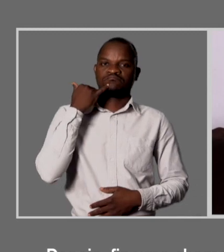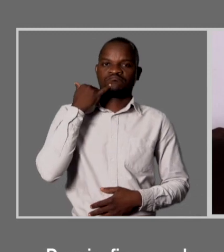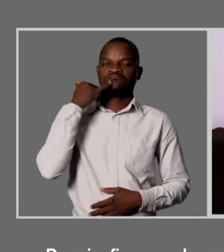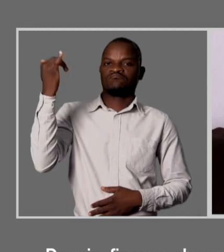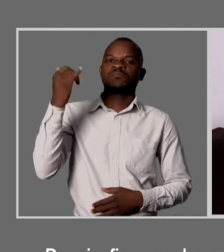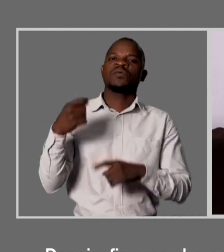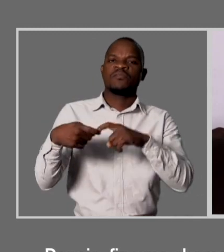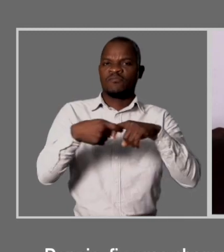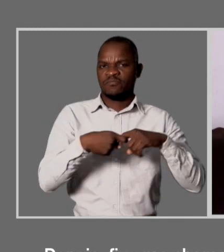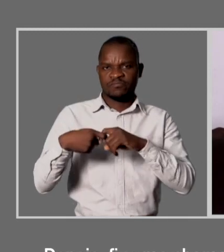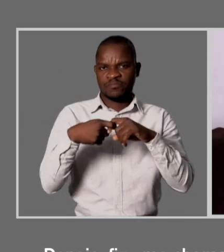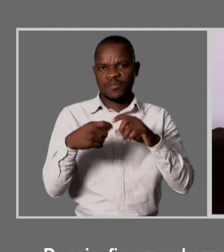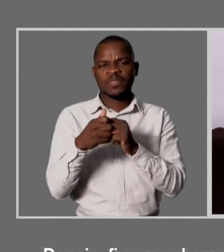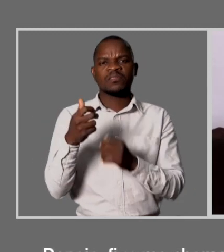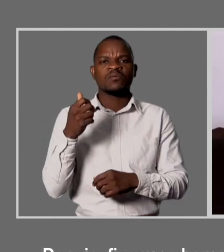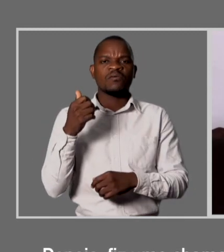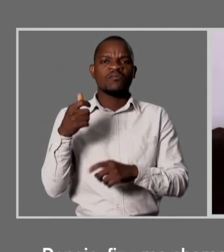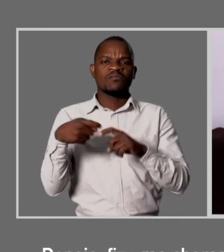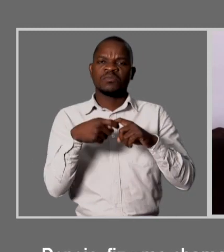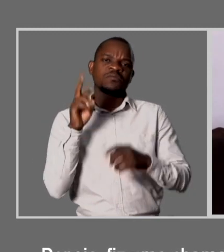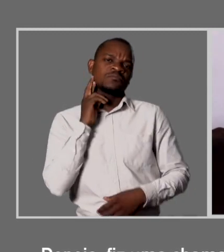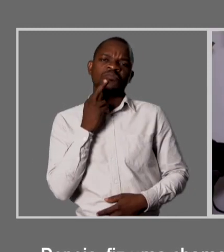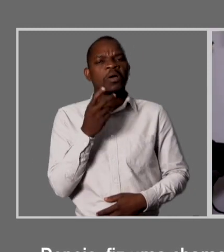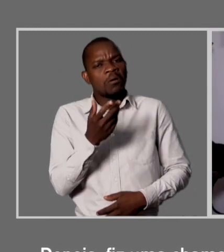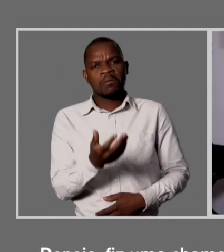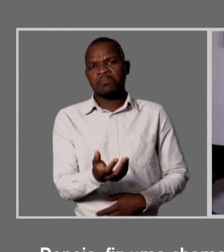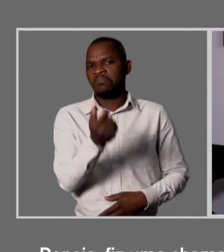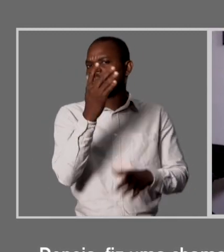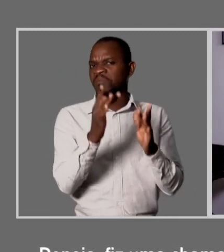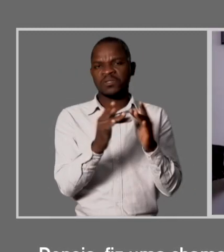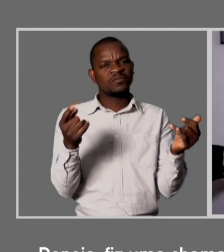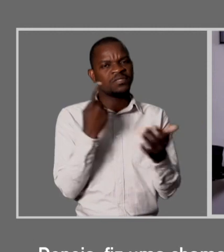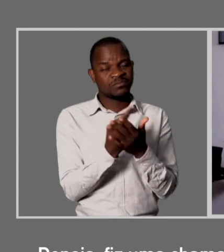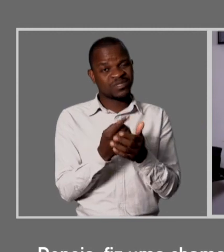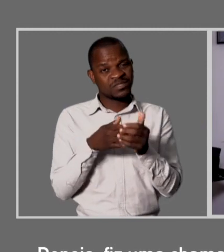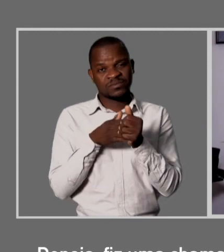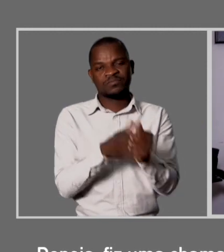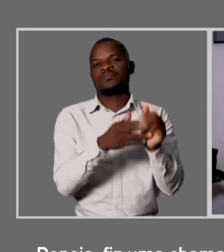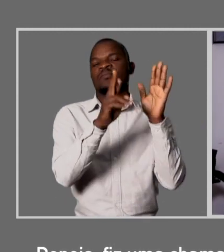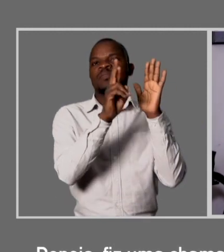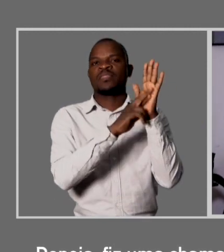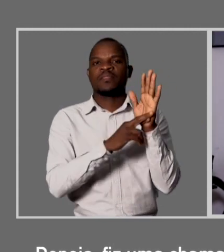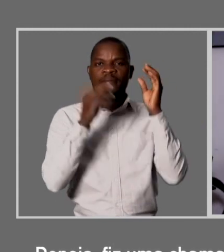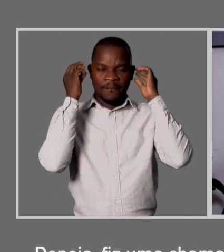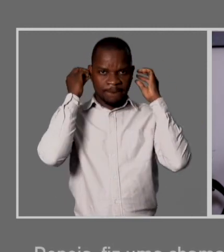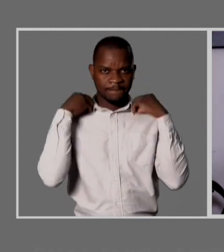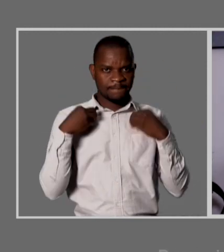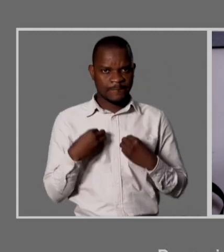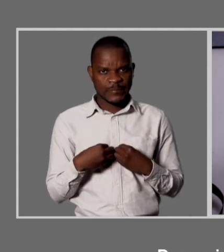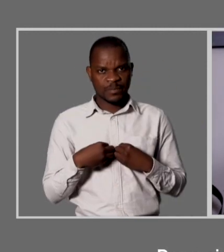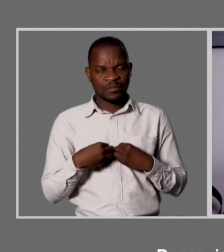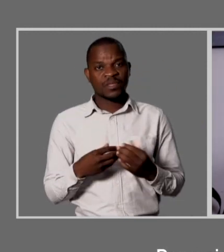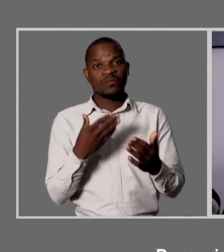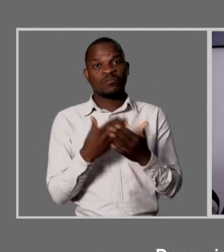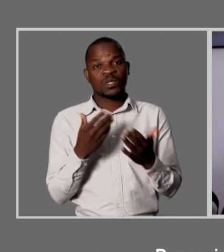chamada para os meus familiares e disse, você não é? Tu não tens nada a fazer. A única coisa que tens que fazer é seguir aquilo que a médica está a dizer. por